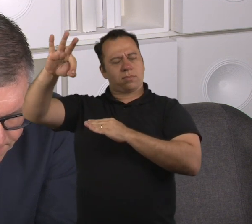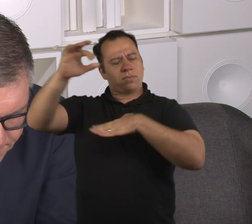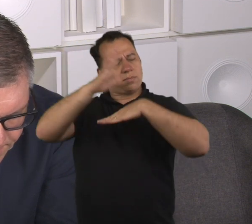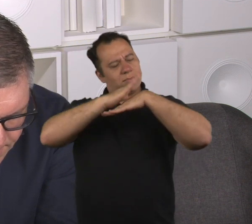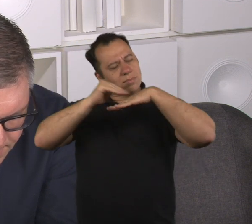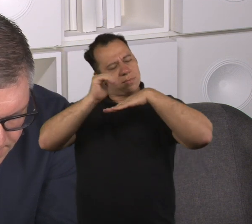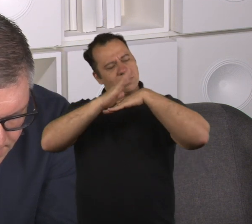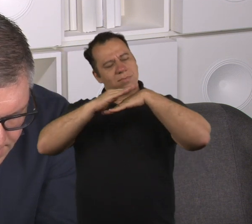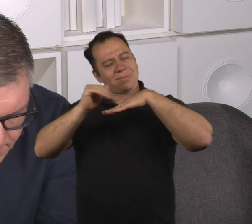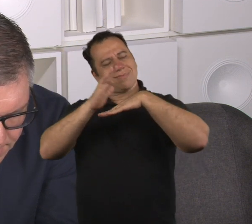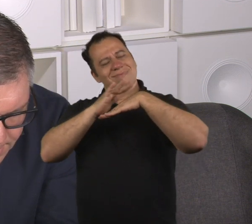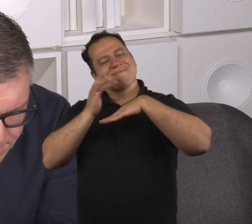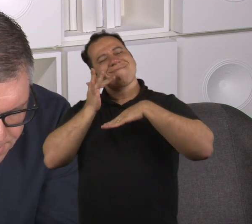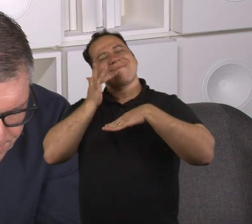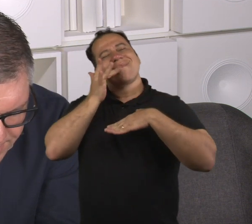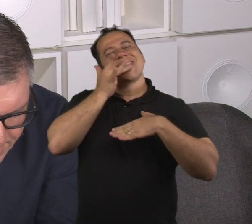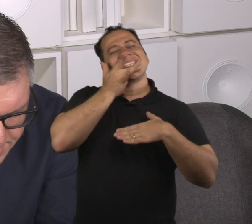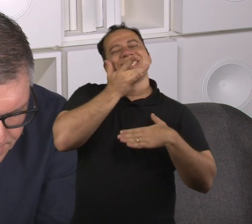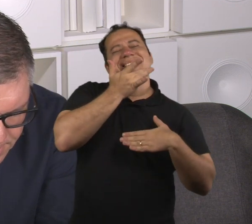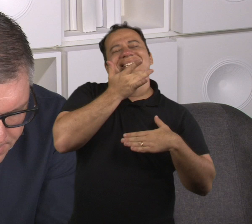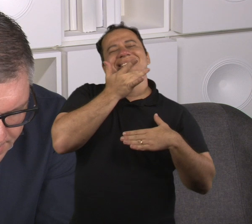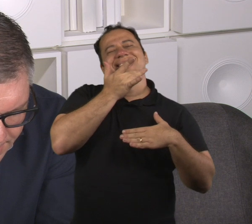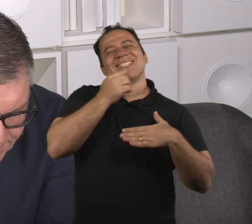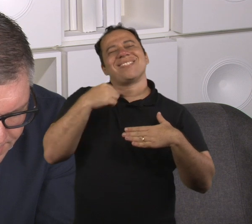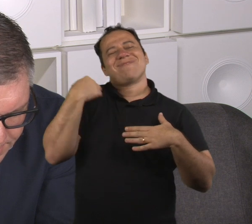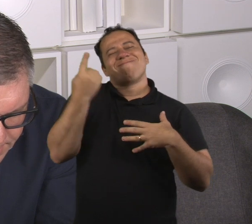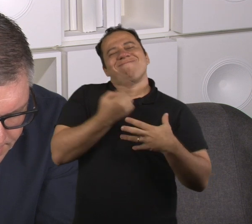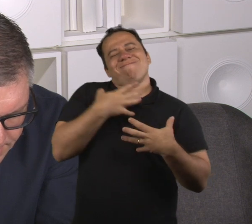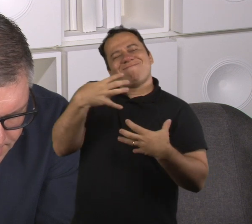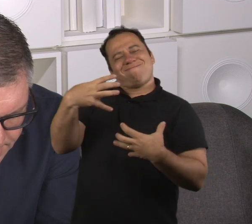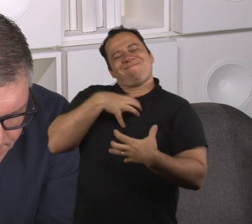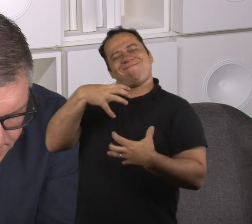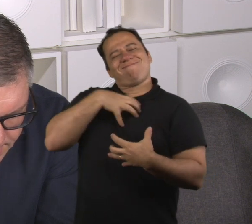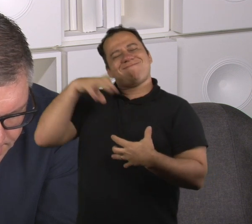diferença. Que em cada roda de conversa a Tua palavra